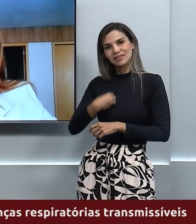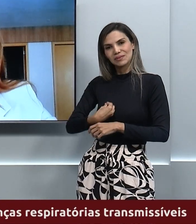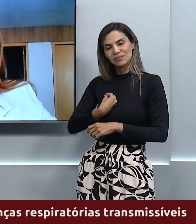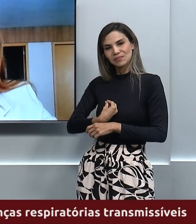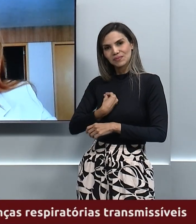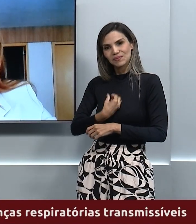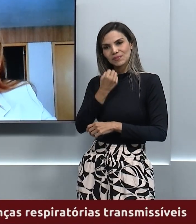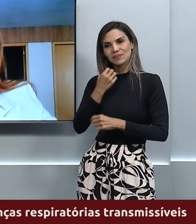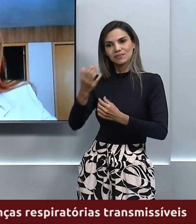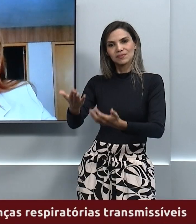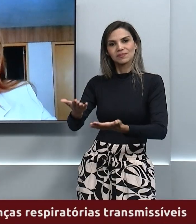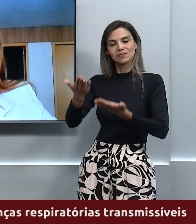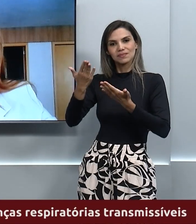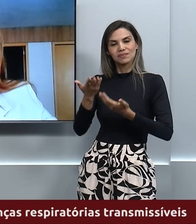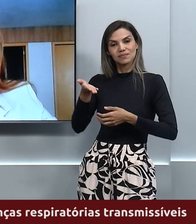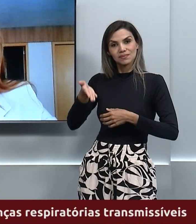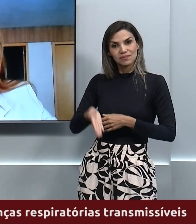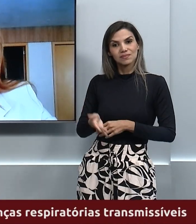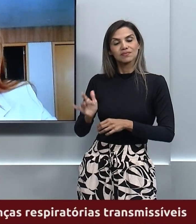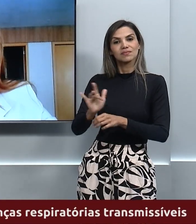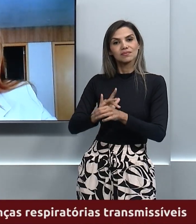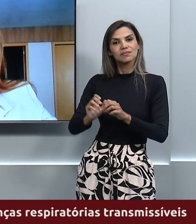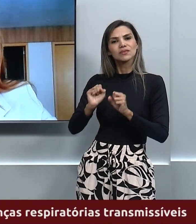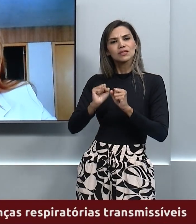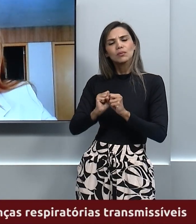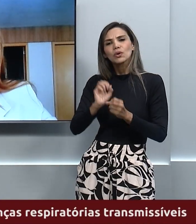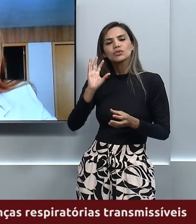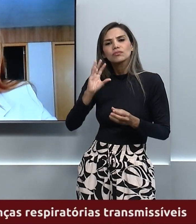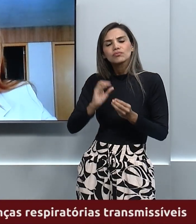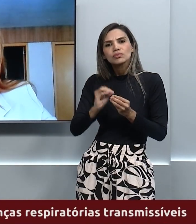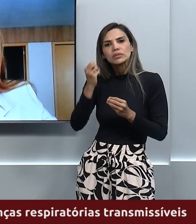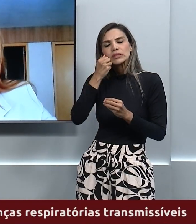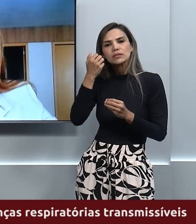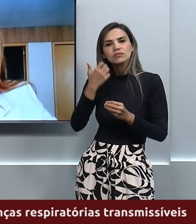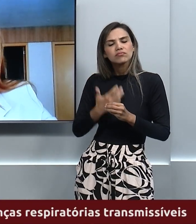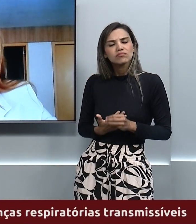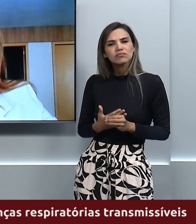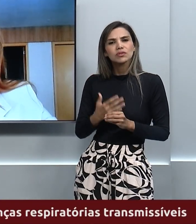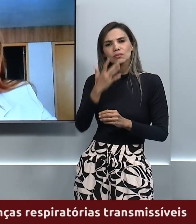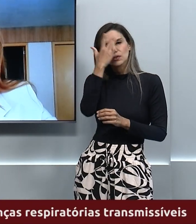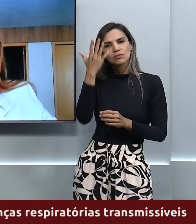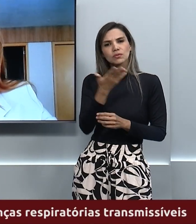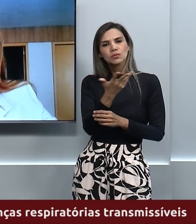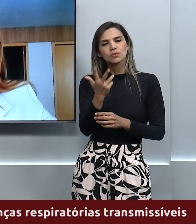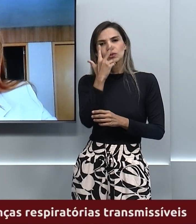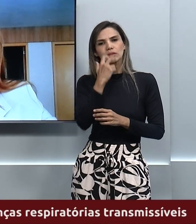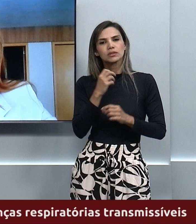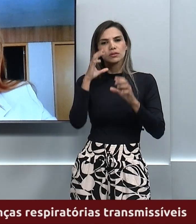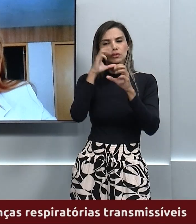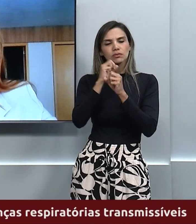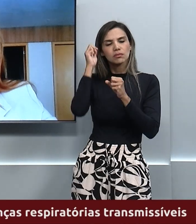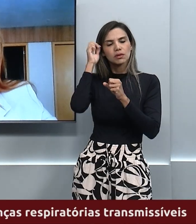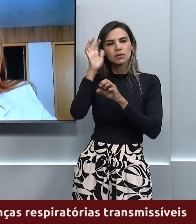seja bem-vinda ao Conexões. Peço que você se descreva fisicamente de forma bem rápida para o nosso público cego e de baixa